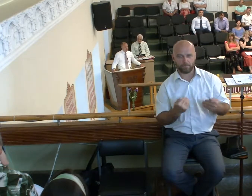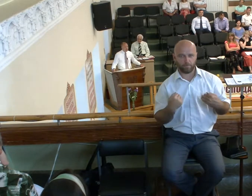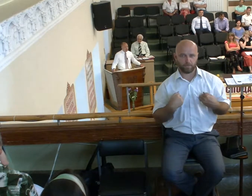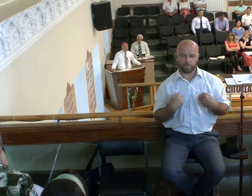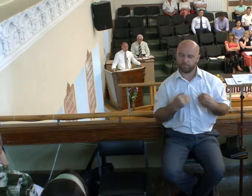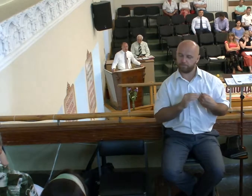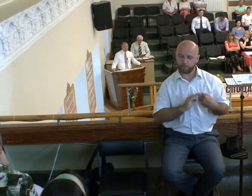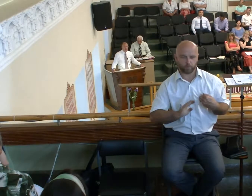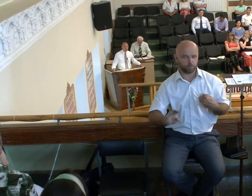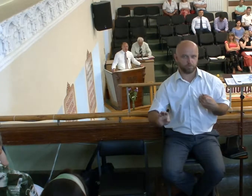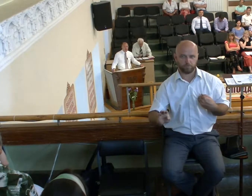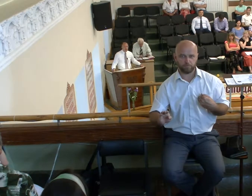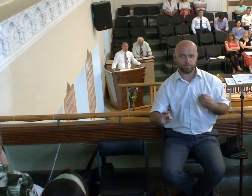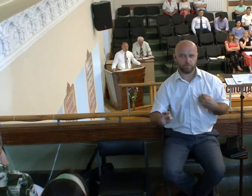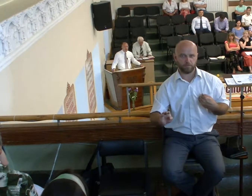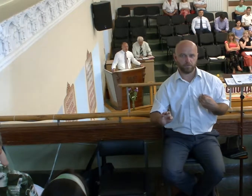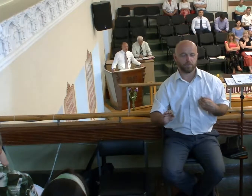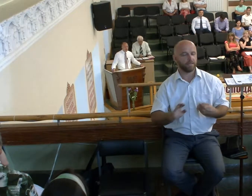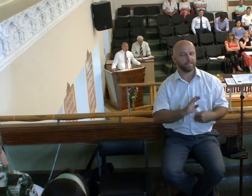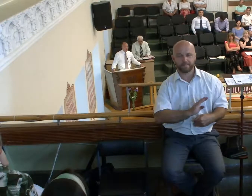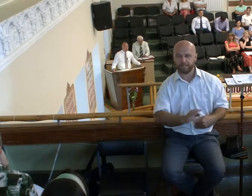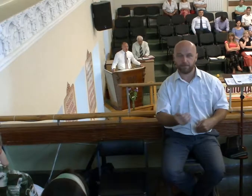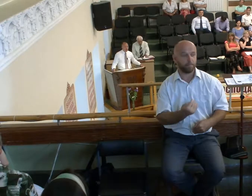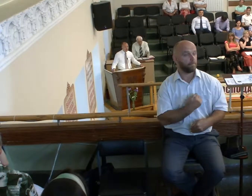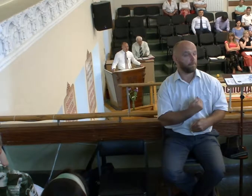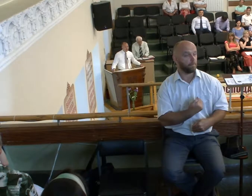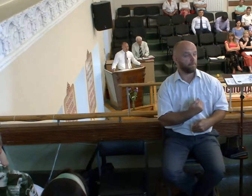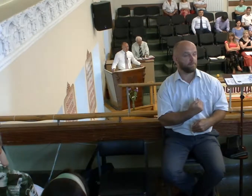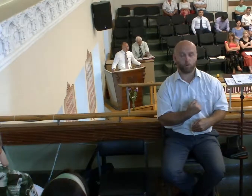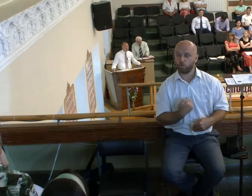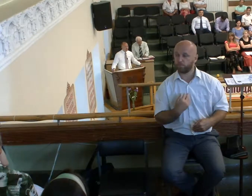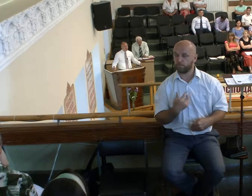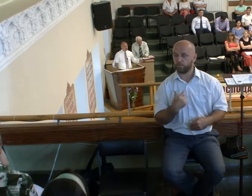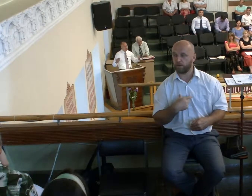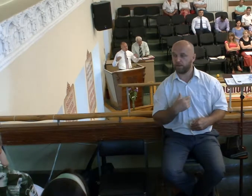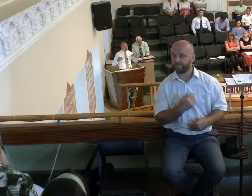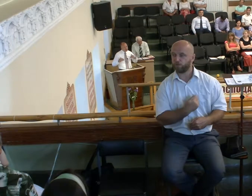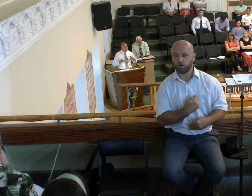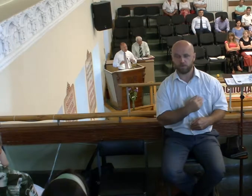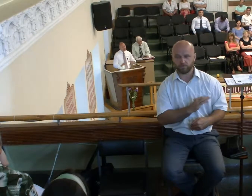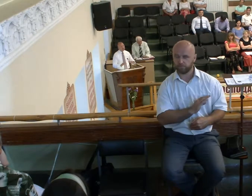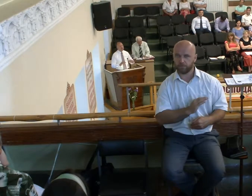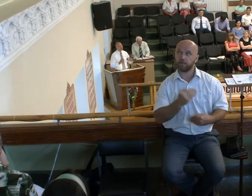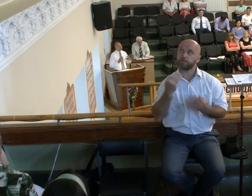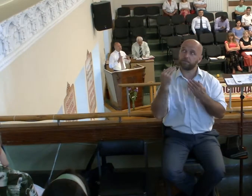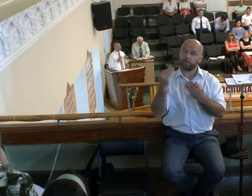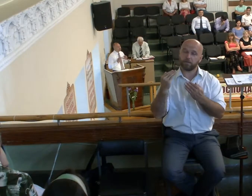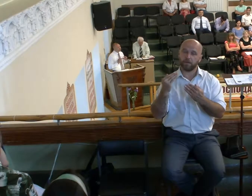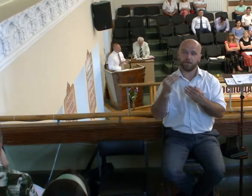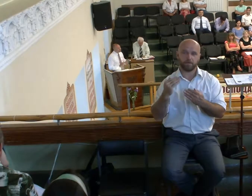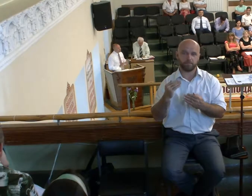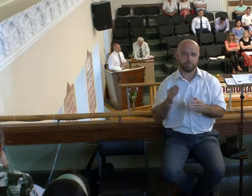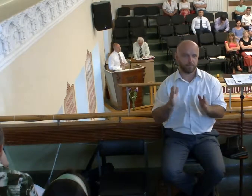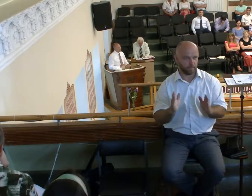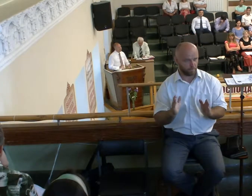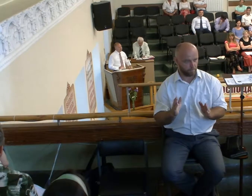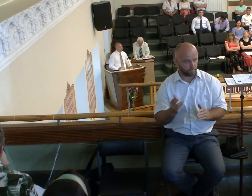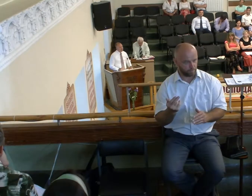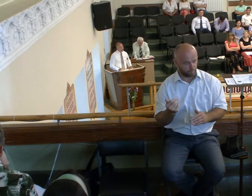впрочем, говорит Христос, не моя воля, но твоя да будет». Он подчинил свой